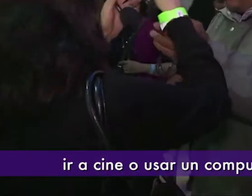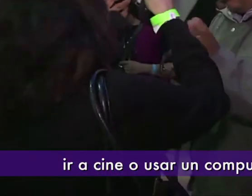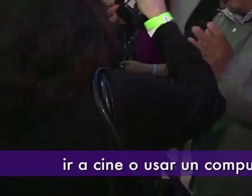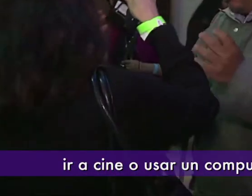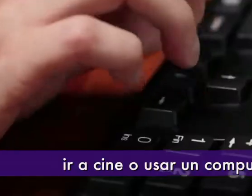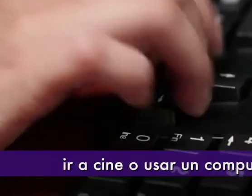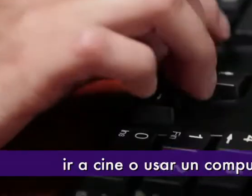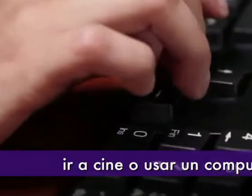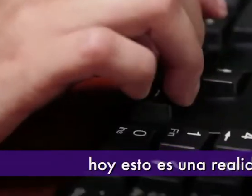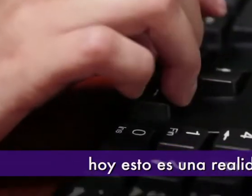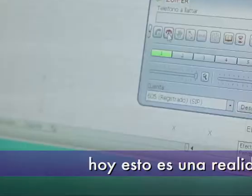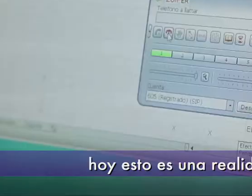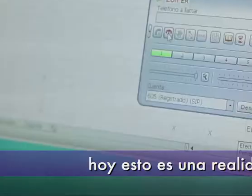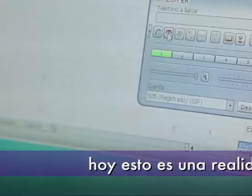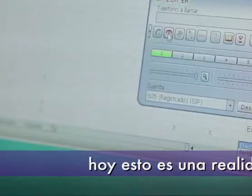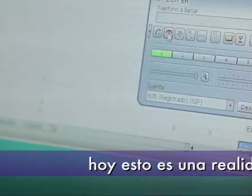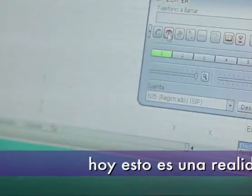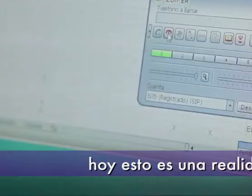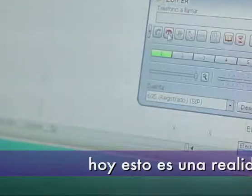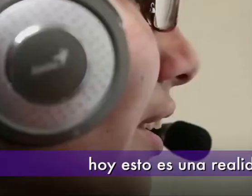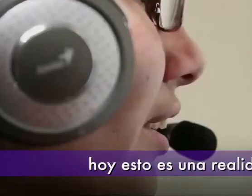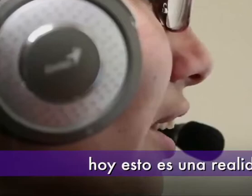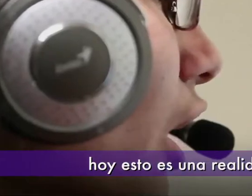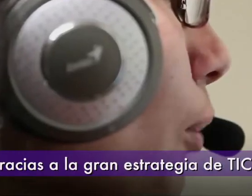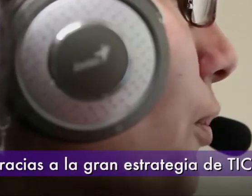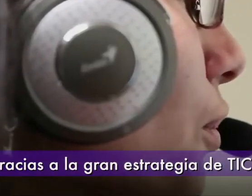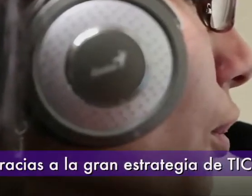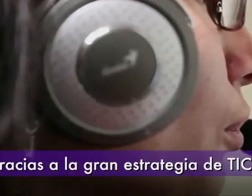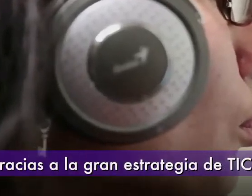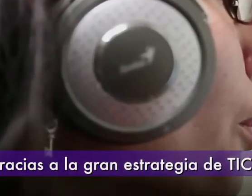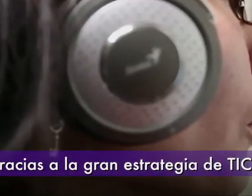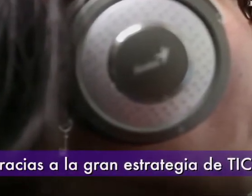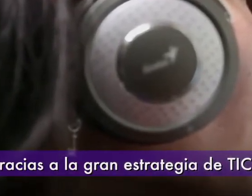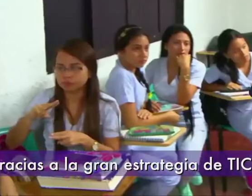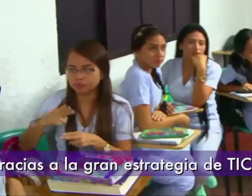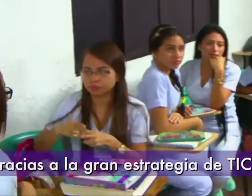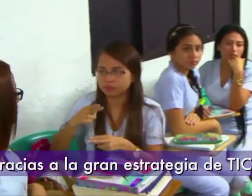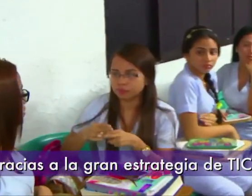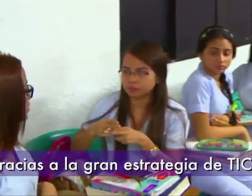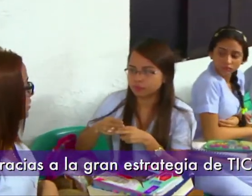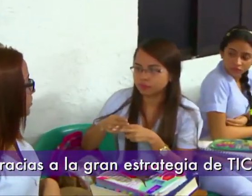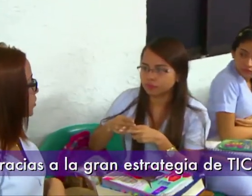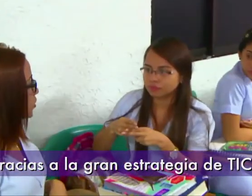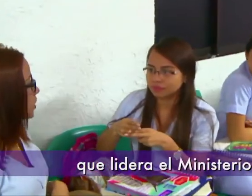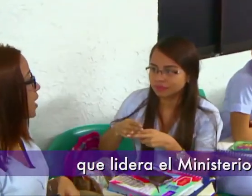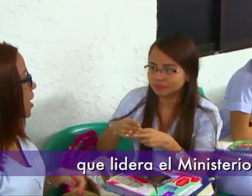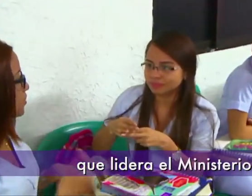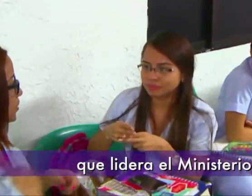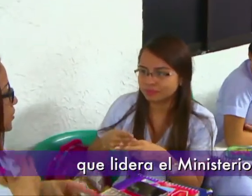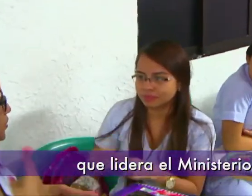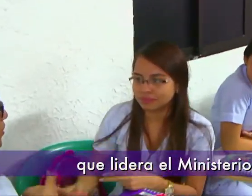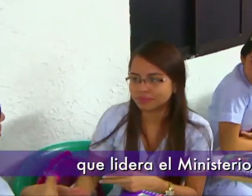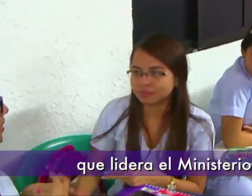usar un computador. Hoy esto es una realidad gracias a la gran estrategia de TIC y Discapacidad que lidera el Ministerio TIC.